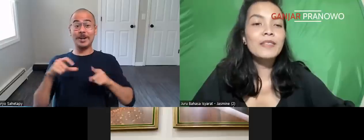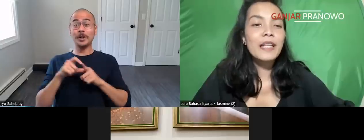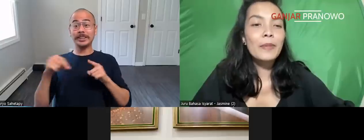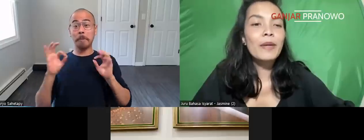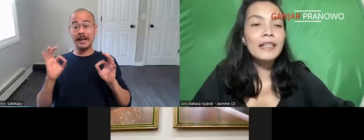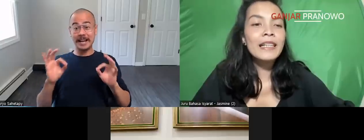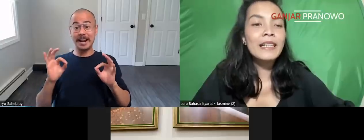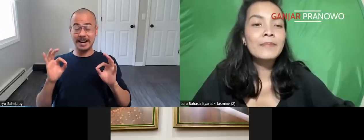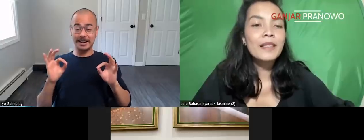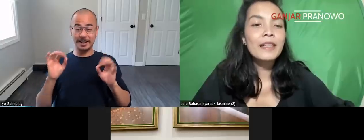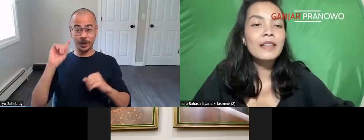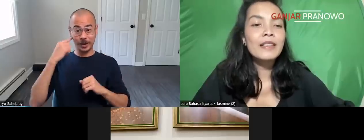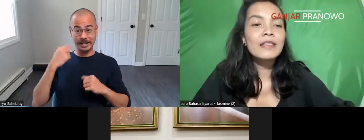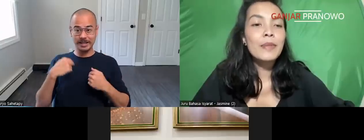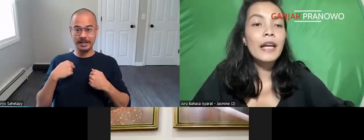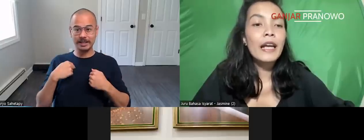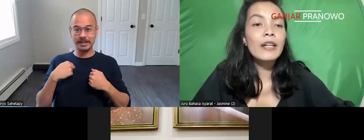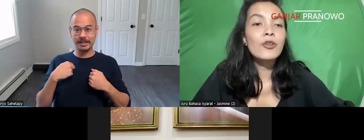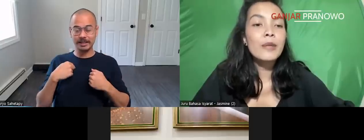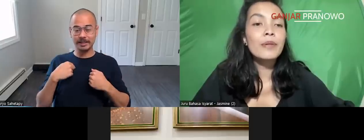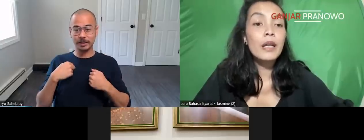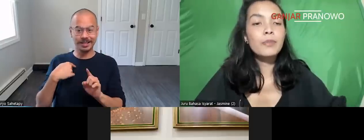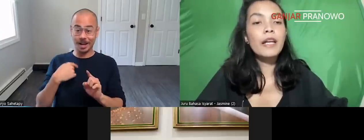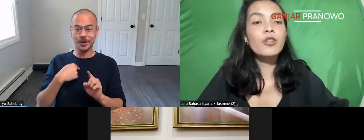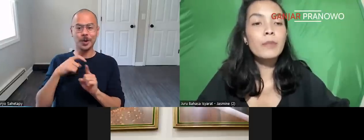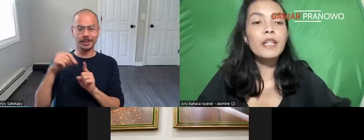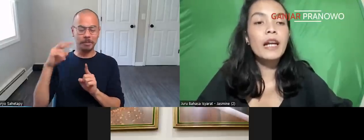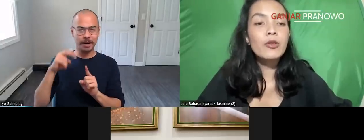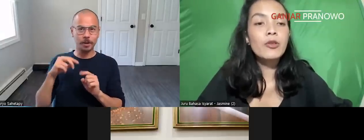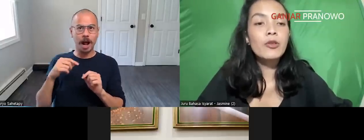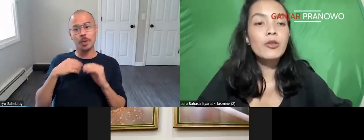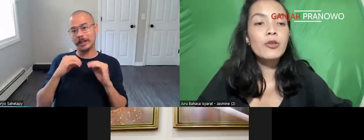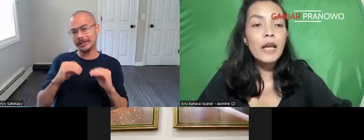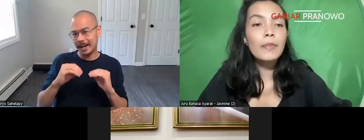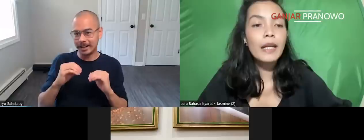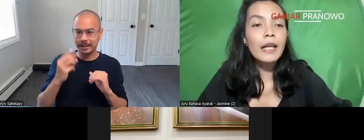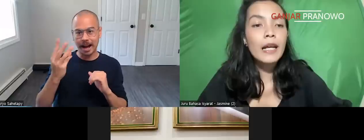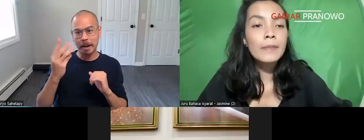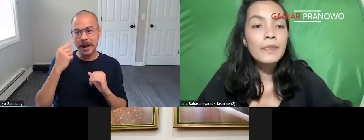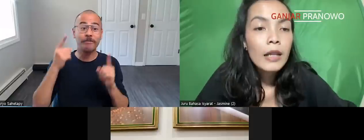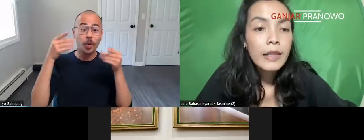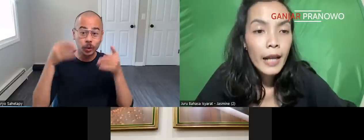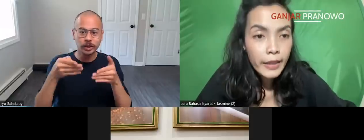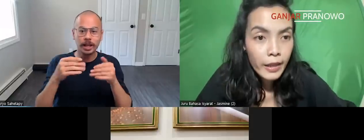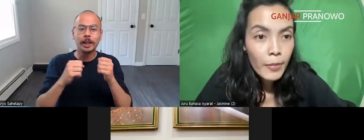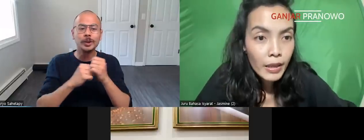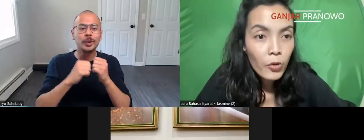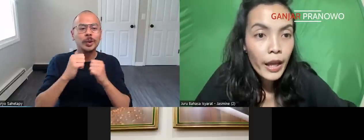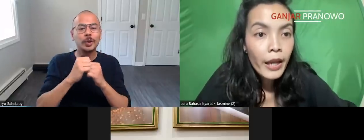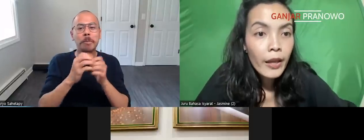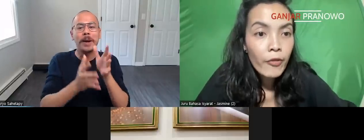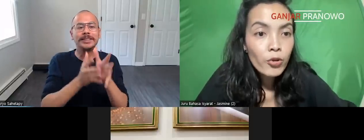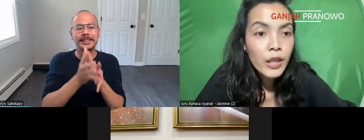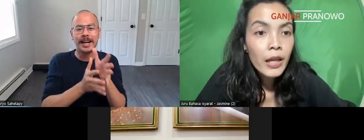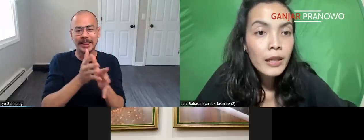deh Pak saya pribadi ee sebagai dosen sebagai dosen pendidikan tuli di Amerika eh saya ngajar tiga mata